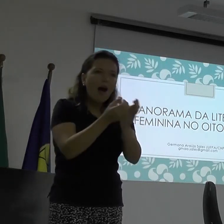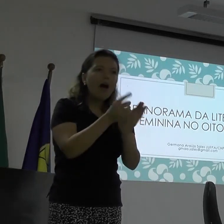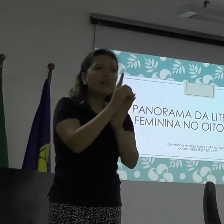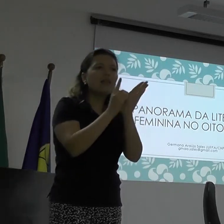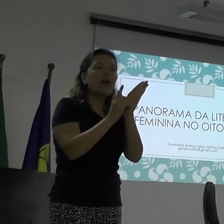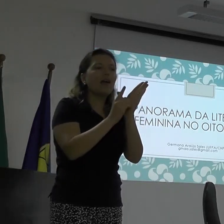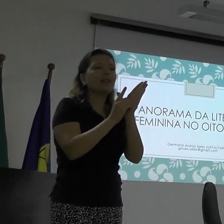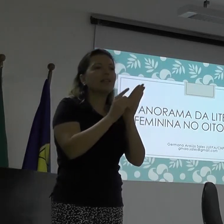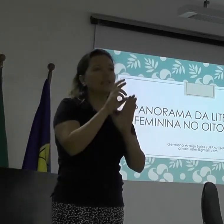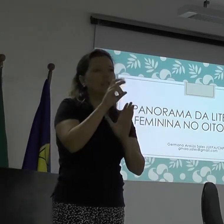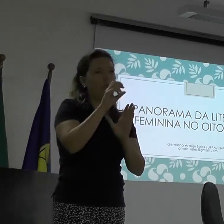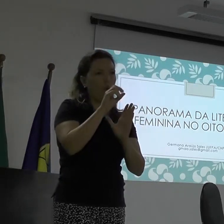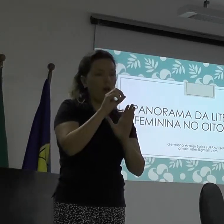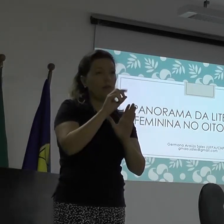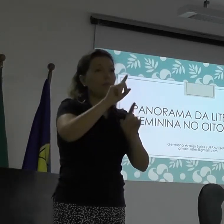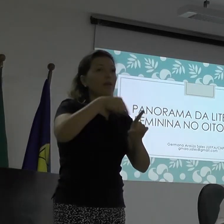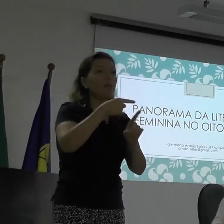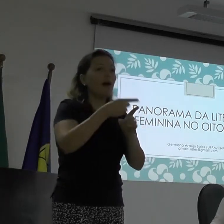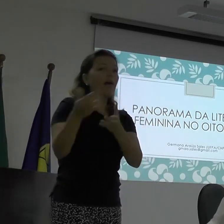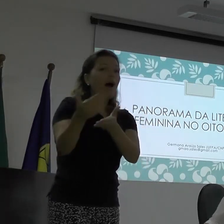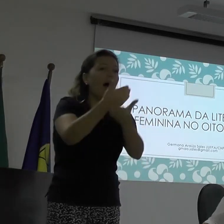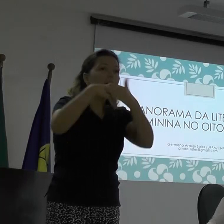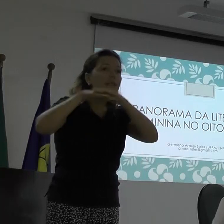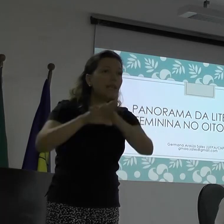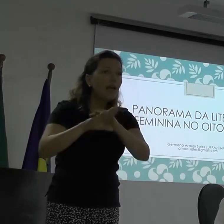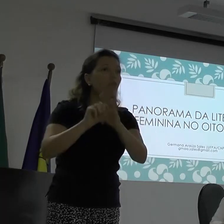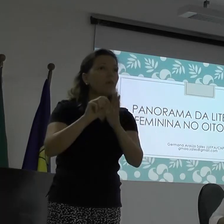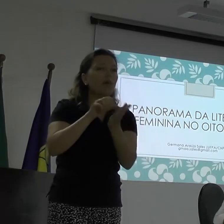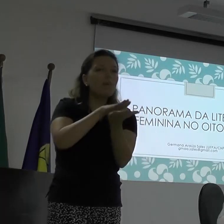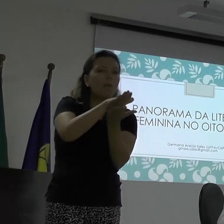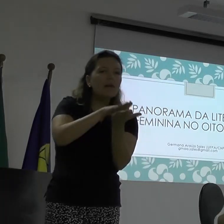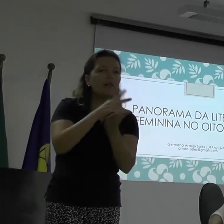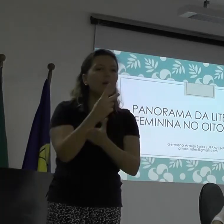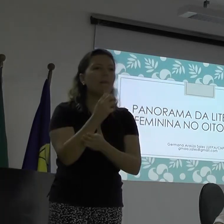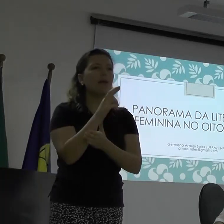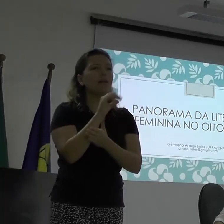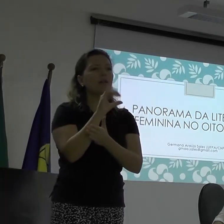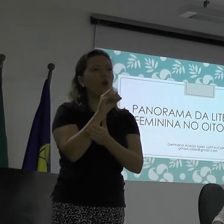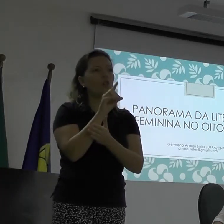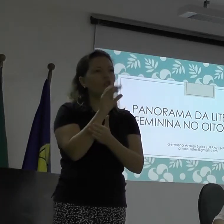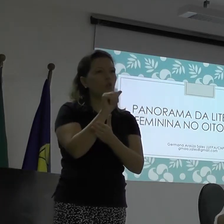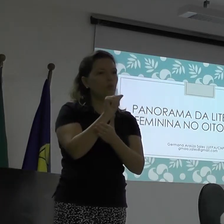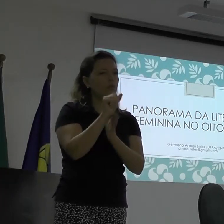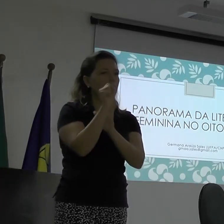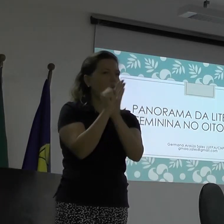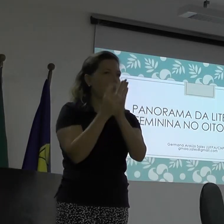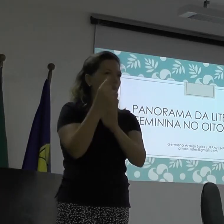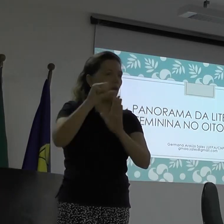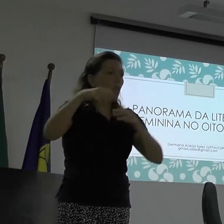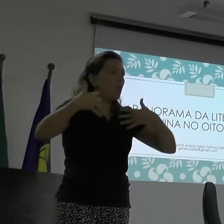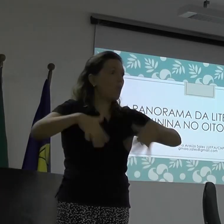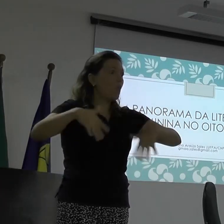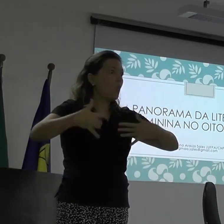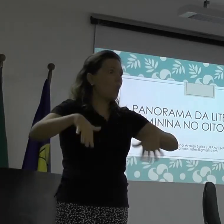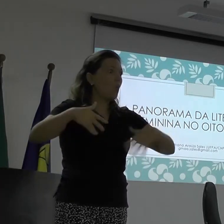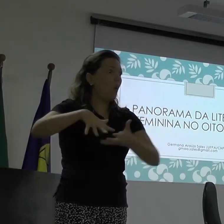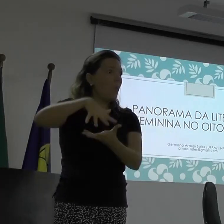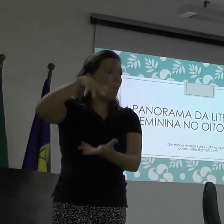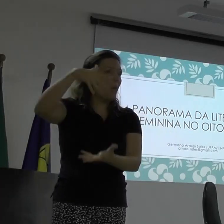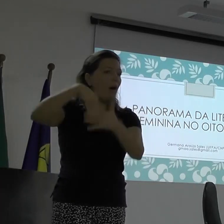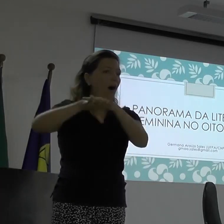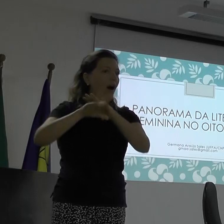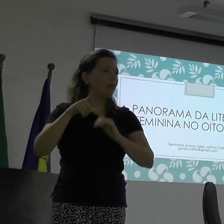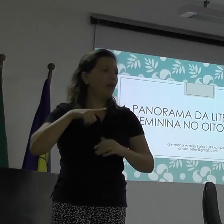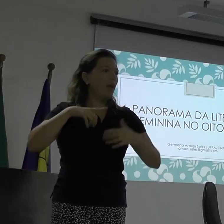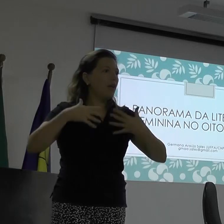e com o acervo dos periódicos do século XIX, que é um acervo riquíssimo. E, inclusive, para